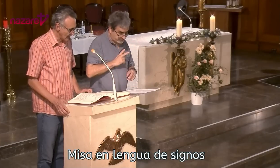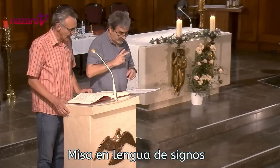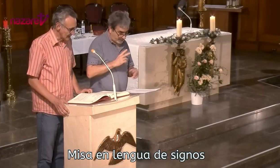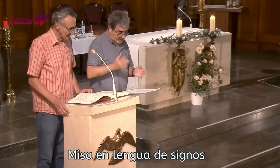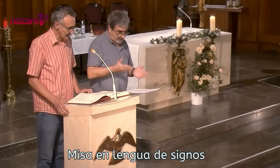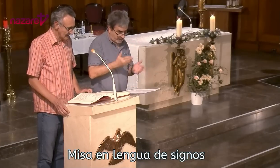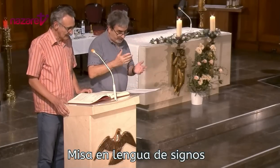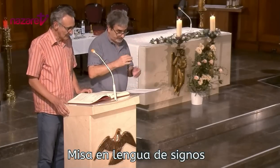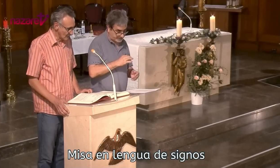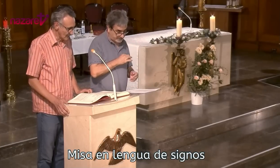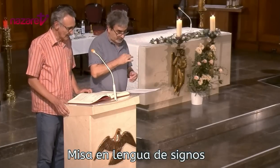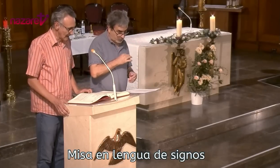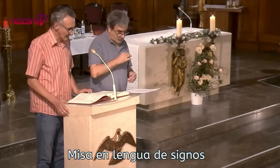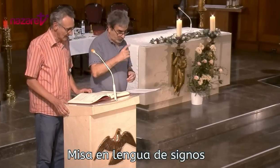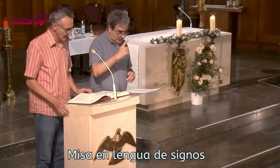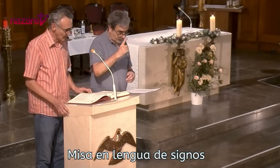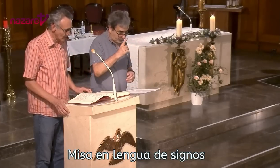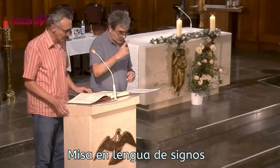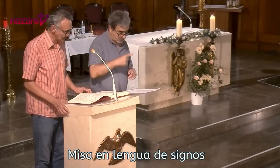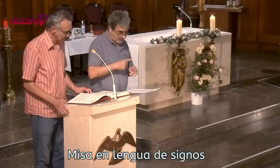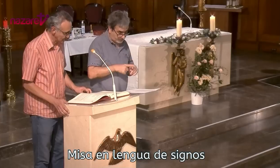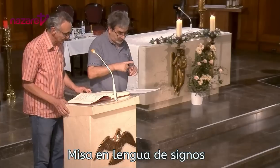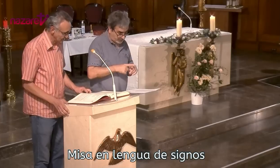Alabad al Señor, alza al pobre.